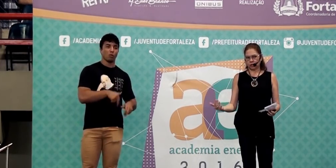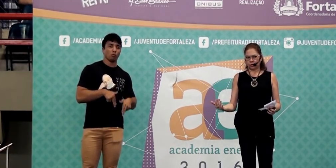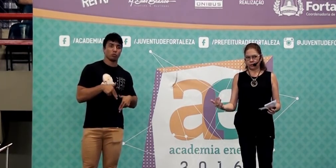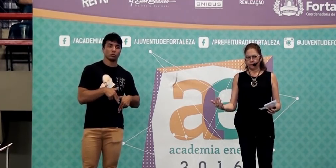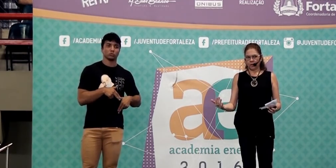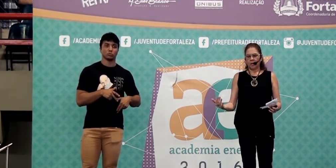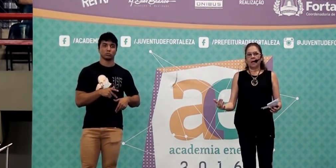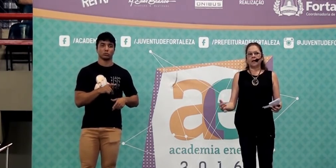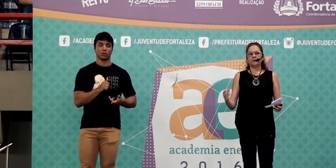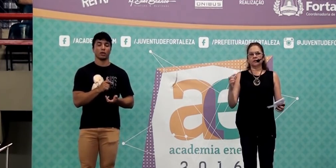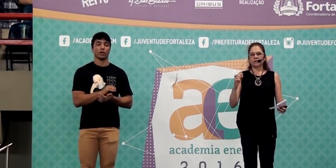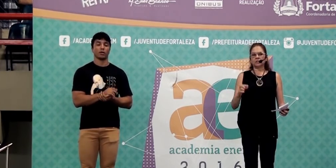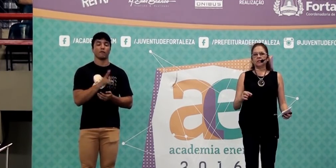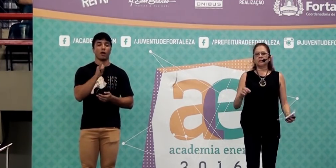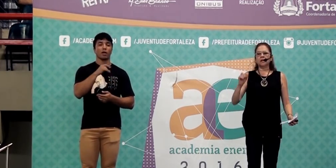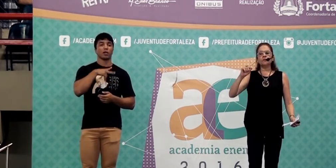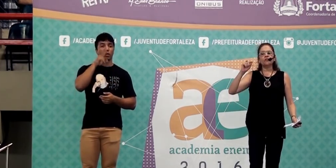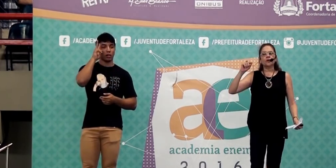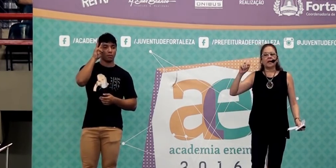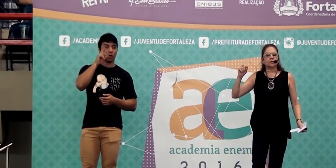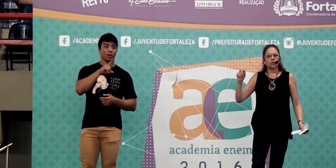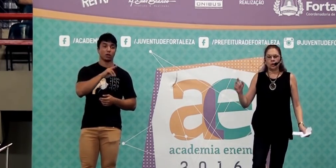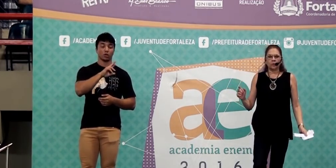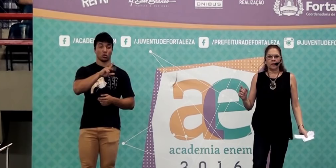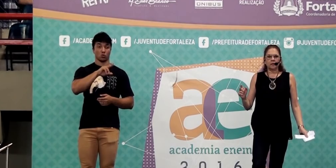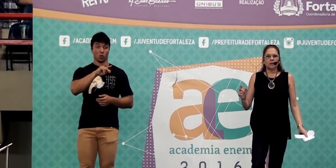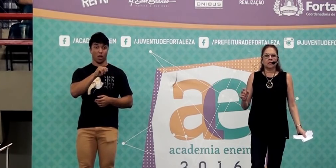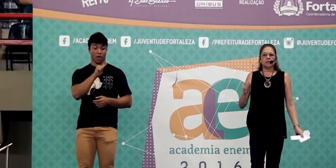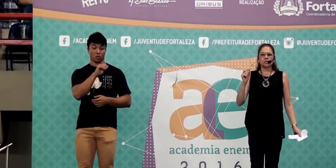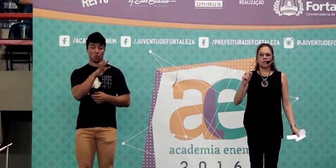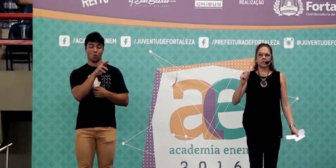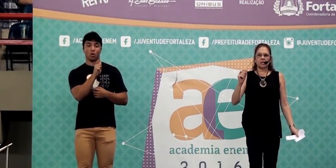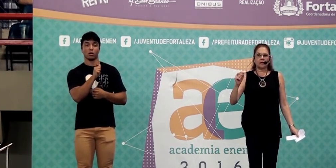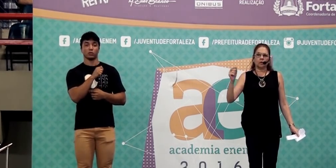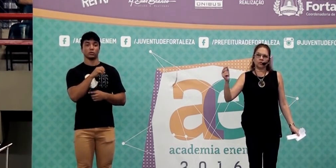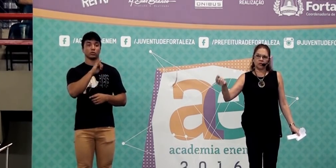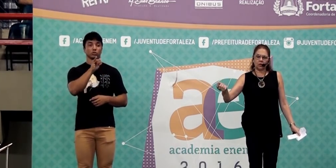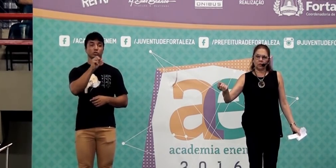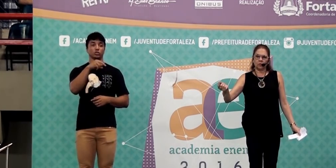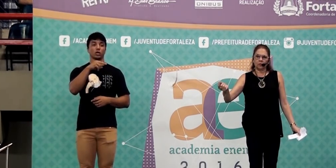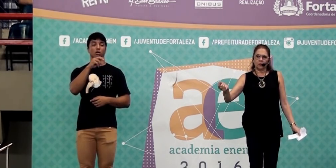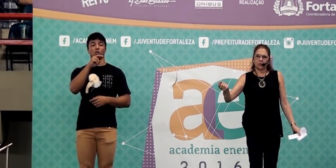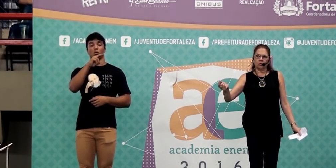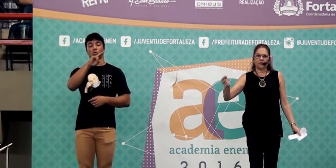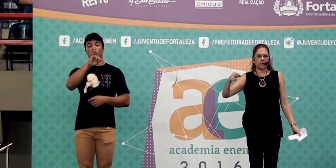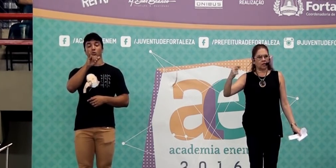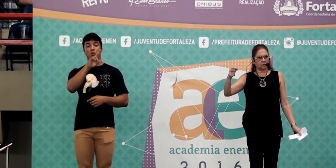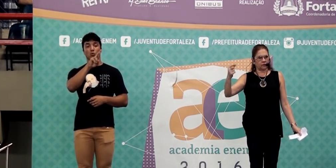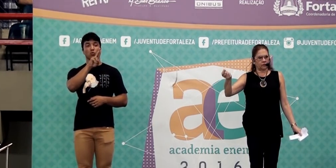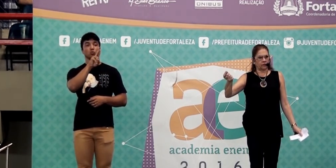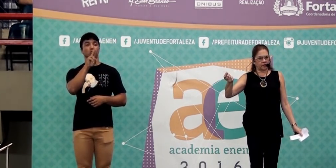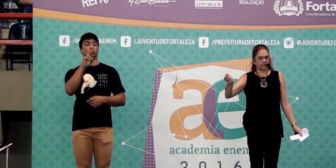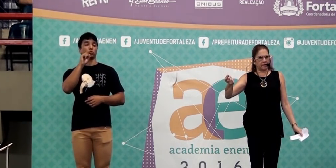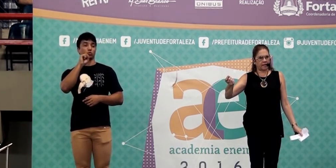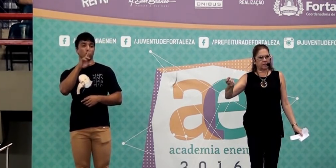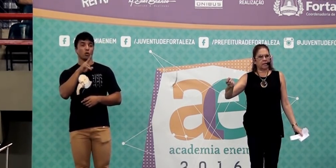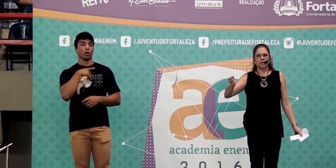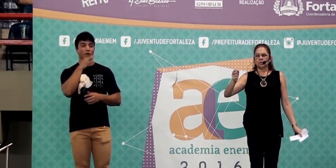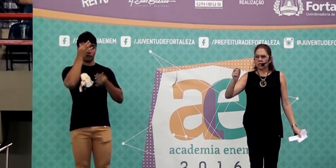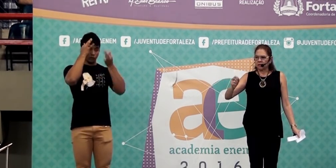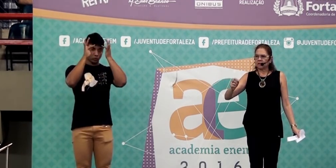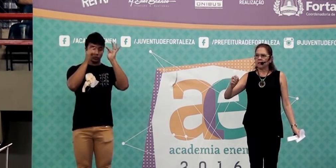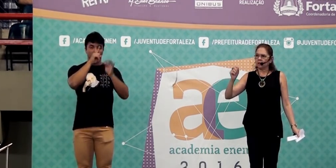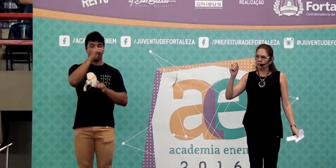nasce bandido. Aí você diz, não foi à toa que Jean-Jacques Rousseau, o filósofo